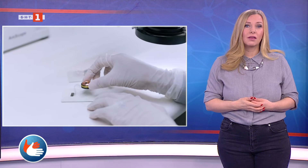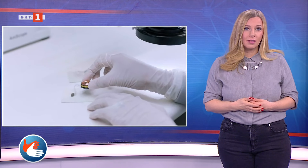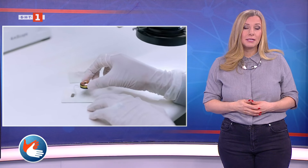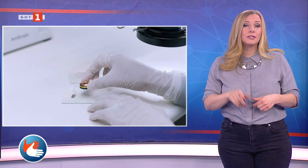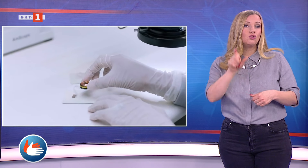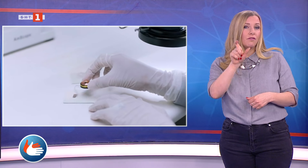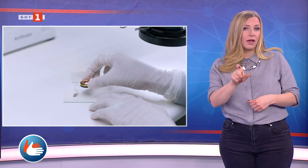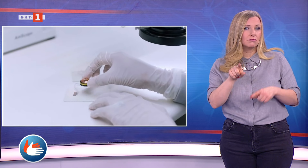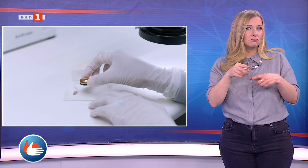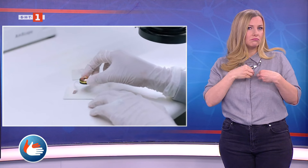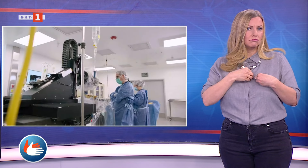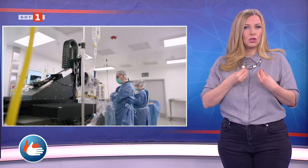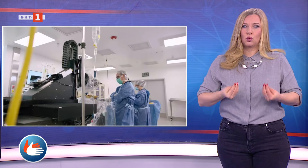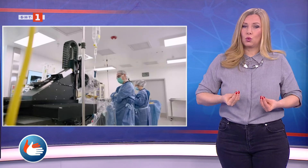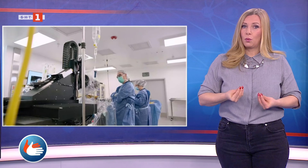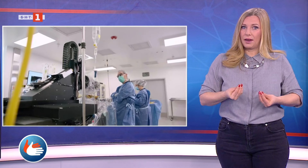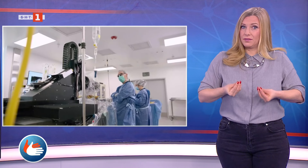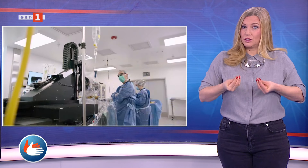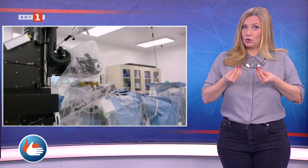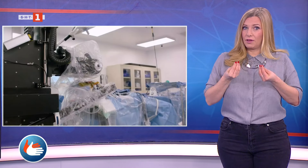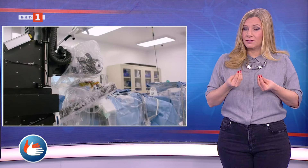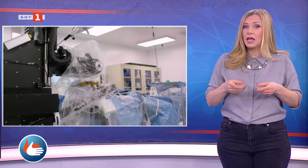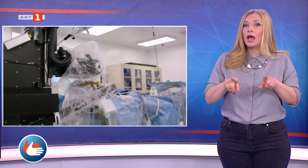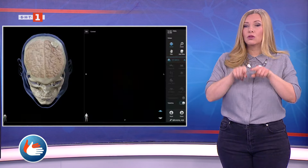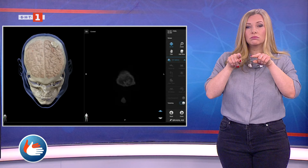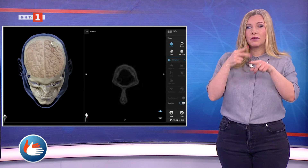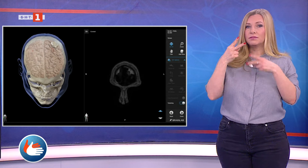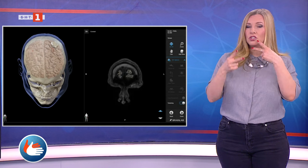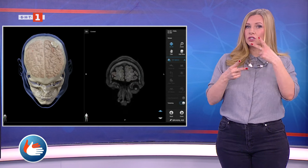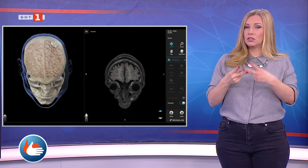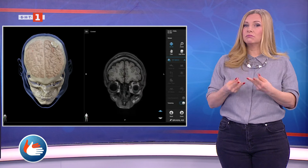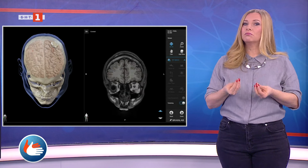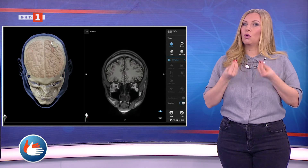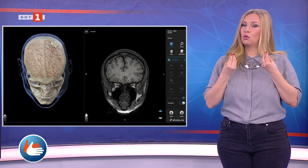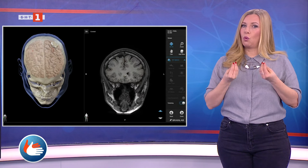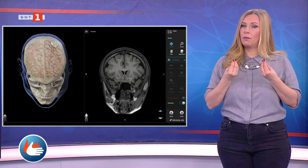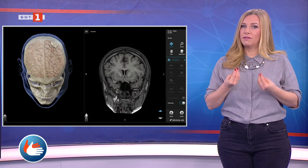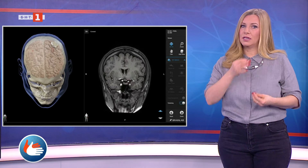Пациентът се чувства добре и се възстановява, като у него се наблюдават и обещаващи нервни импулси.